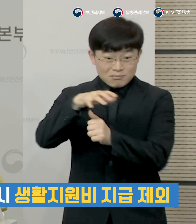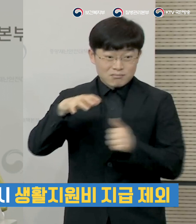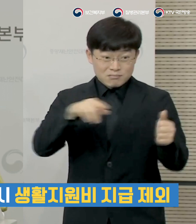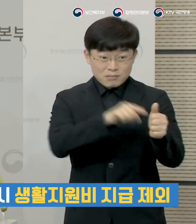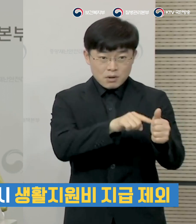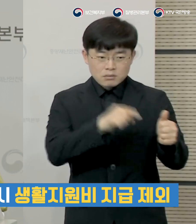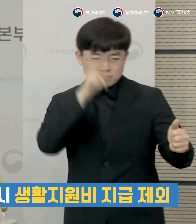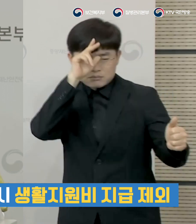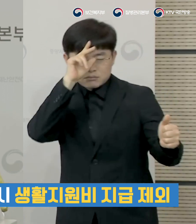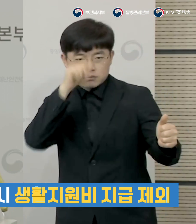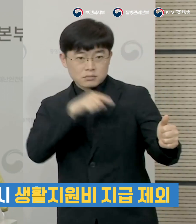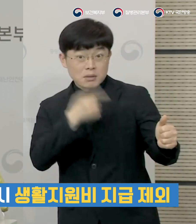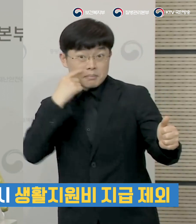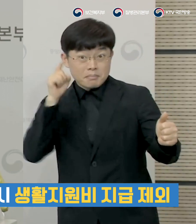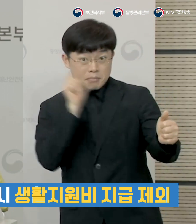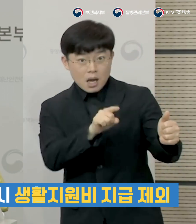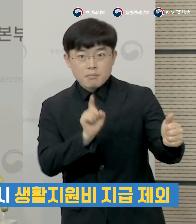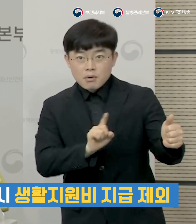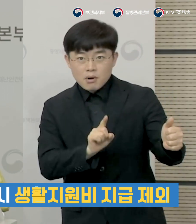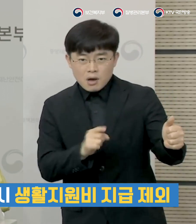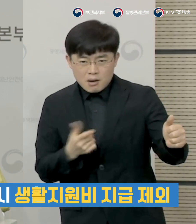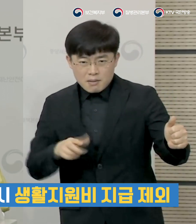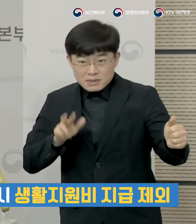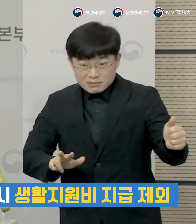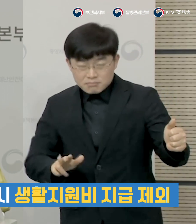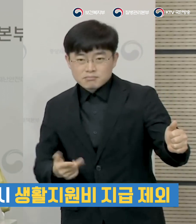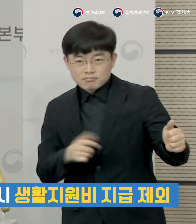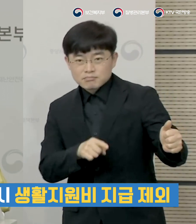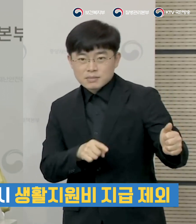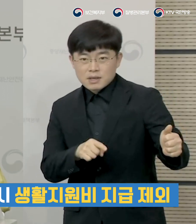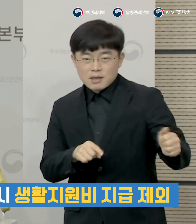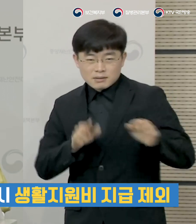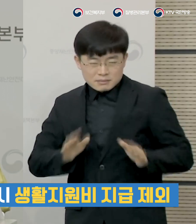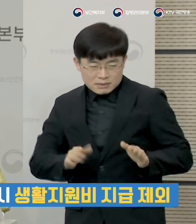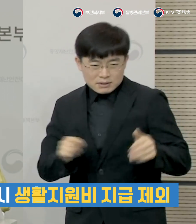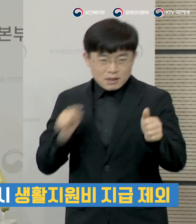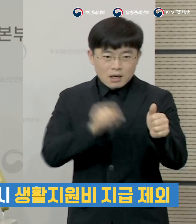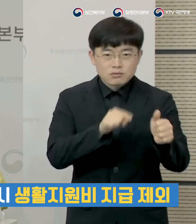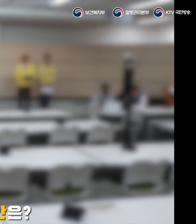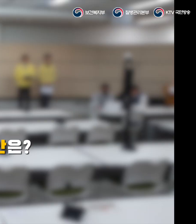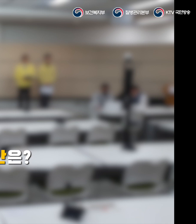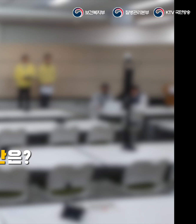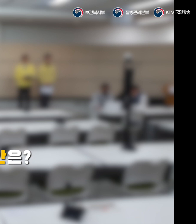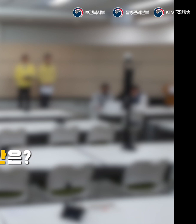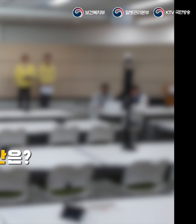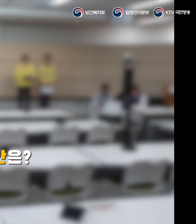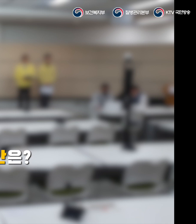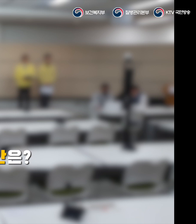제로를 적용합니다. 그래서 긴급 출동해서 이에 상응한 조치를 받게 될 것입니다.